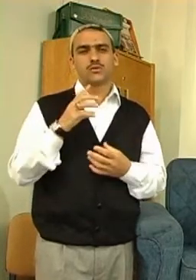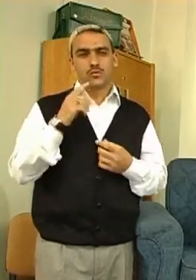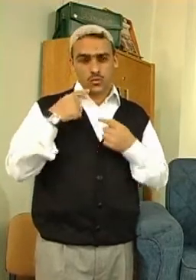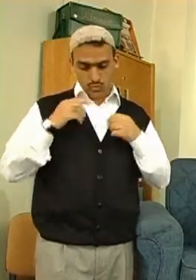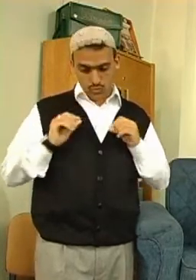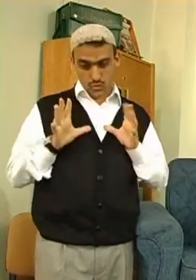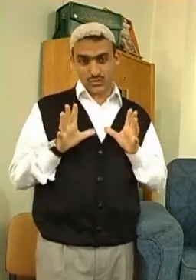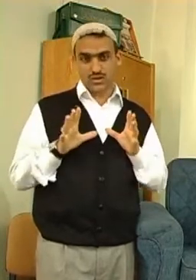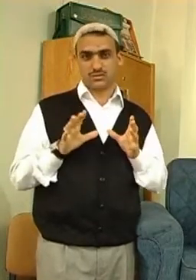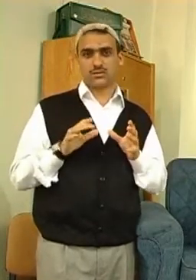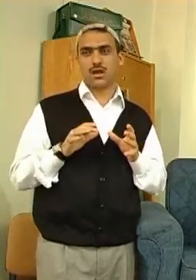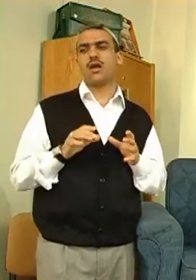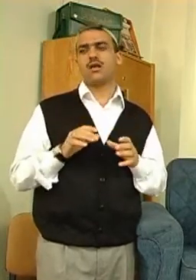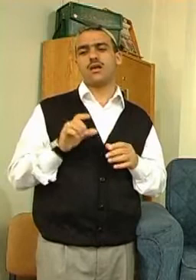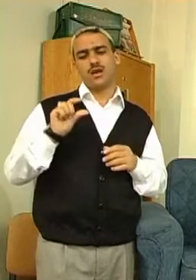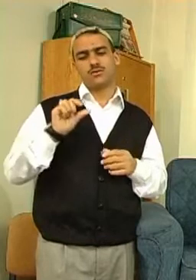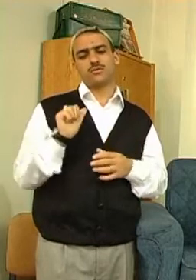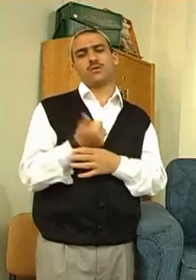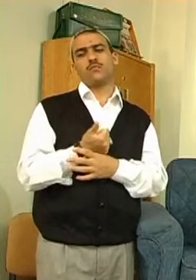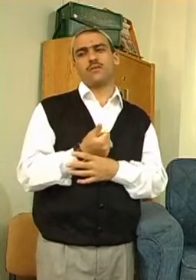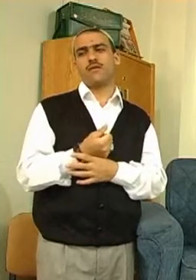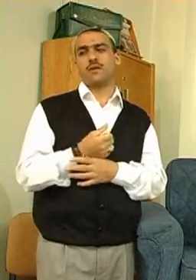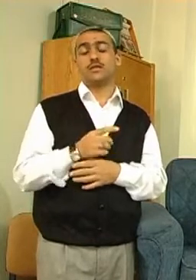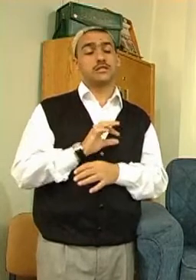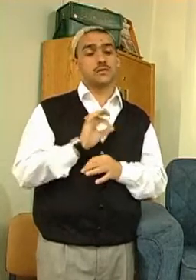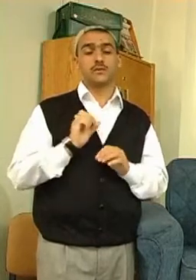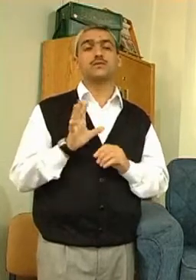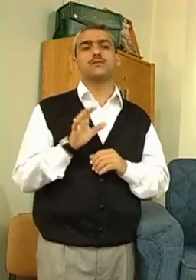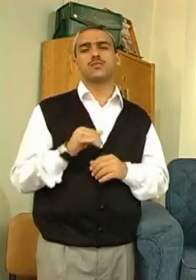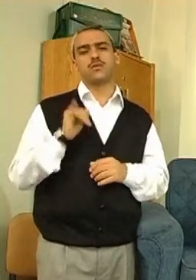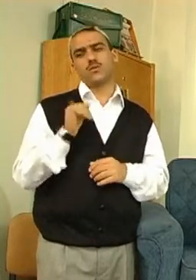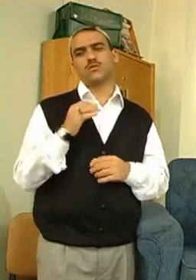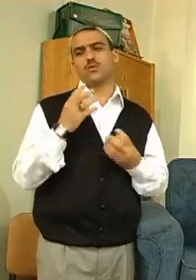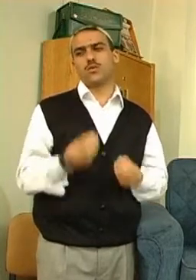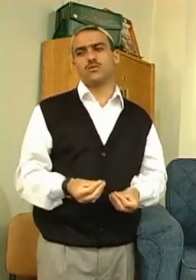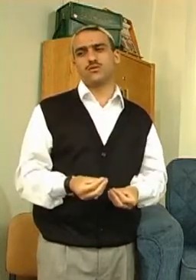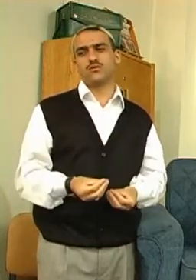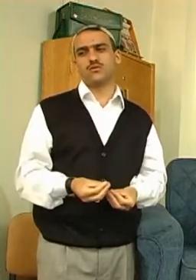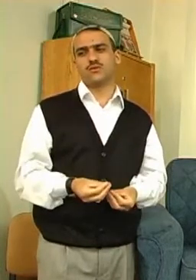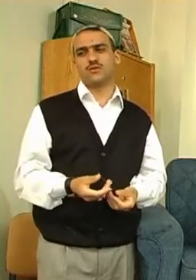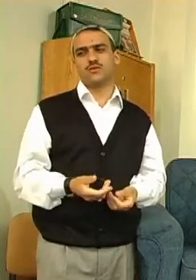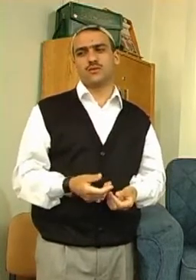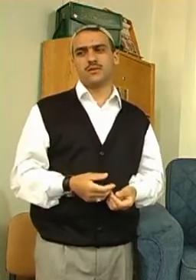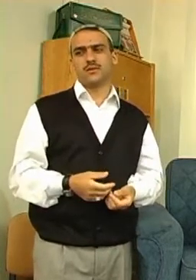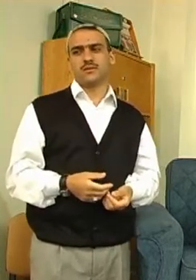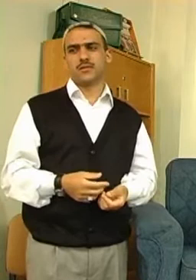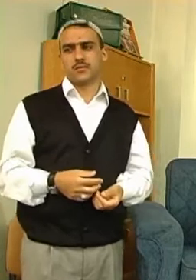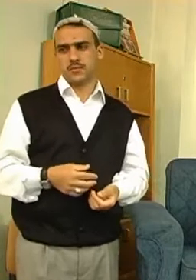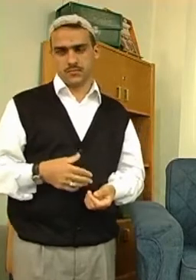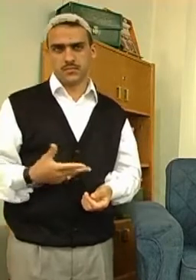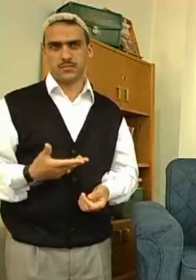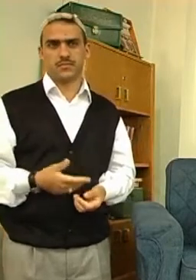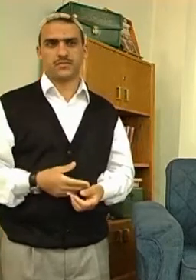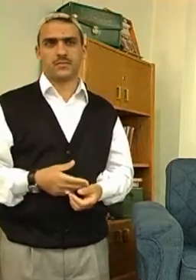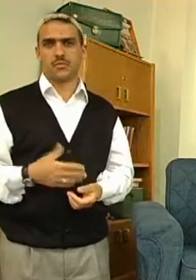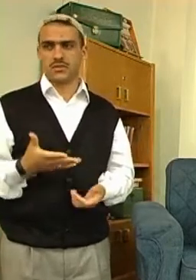isimlere masar insan. Yani Sûret diyor ya, Esma'da ism-i azam var. Nasıl diyor? O Esma'nın kuşunda bir nakş-ı azam var